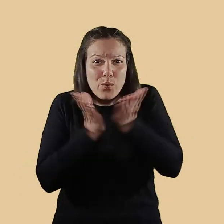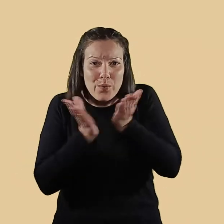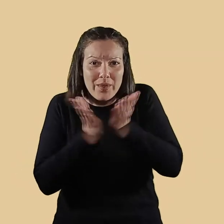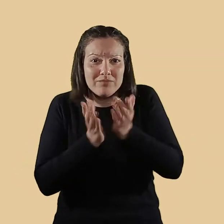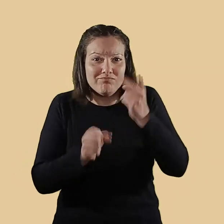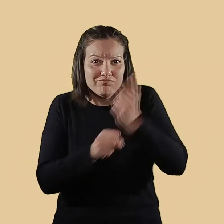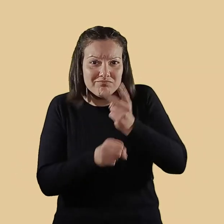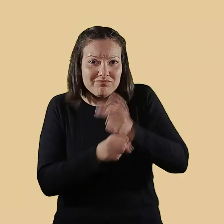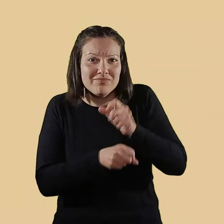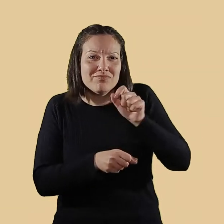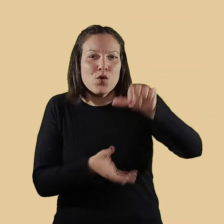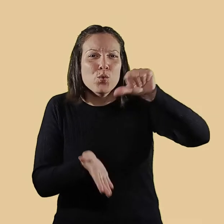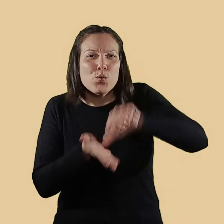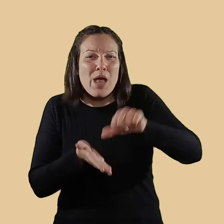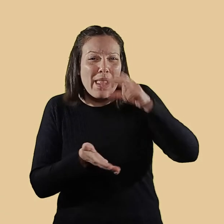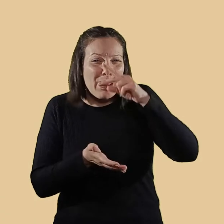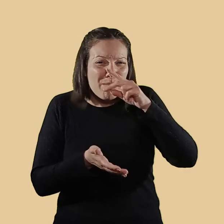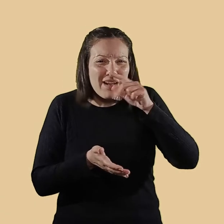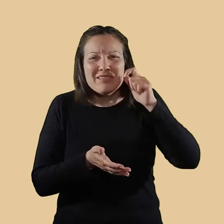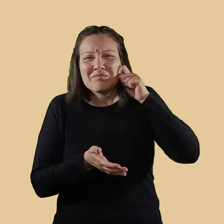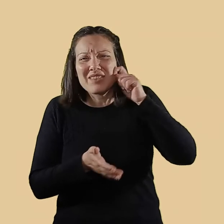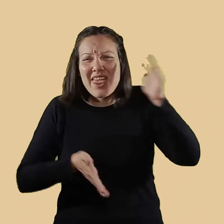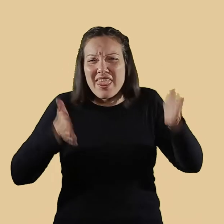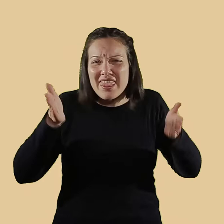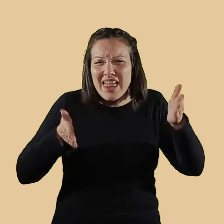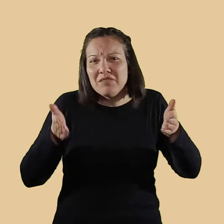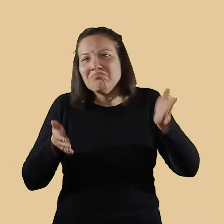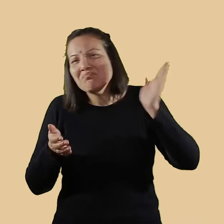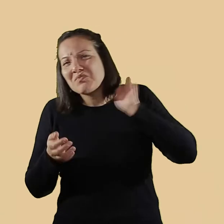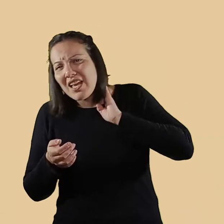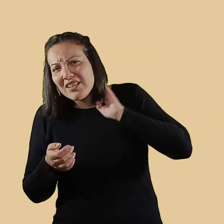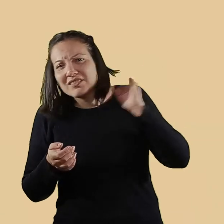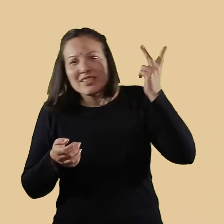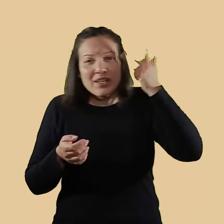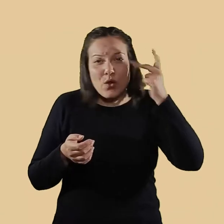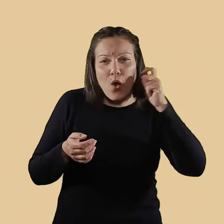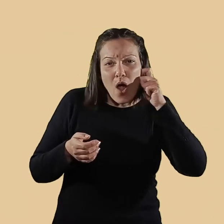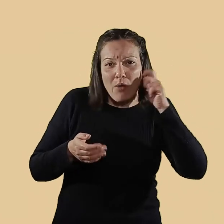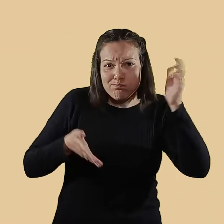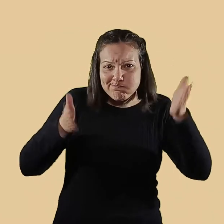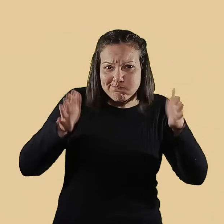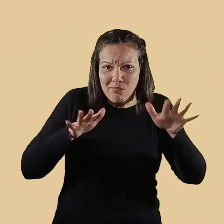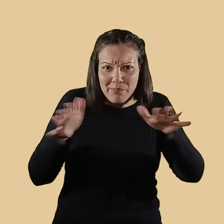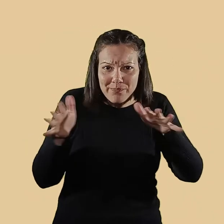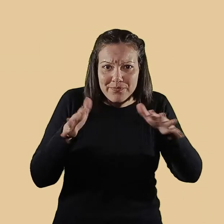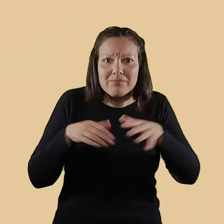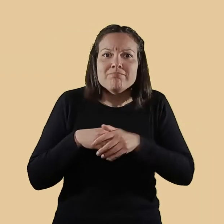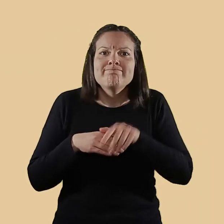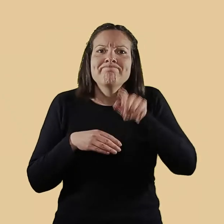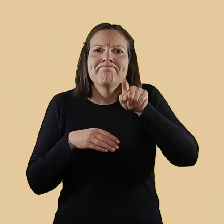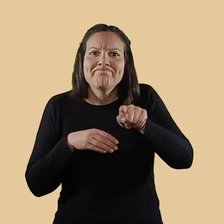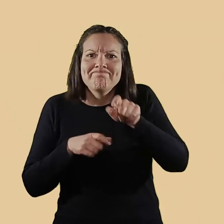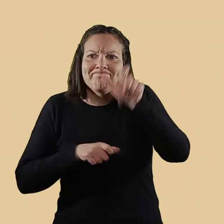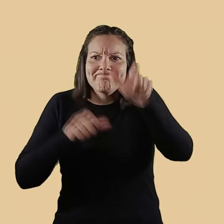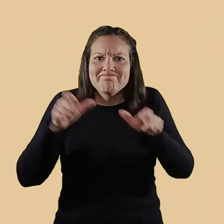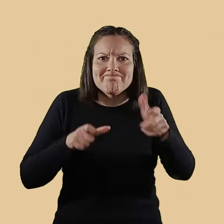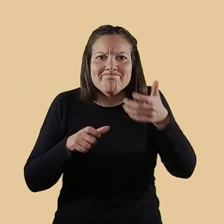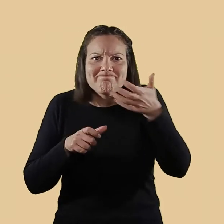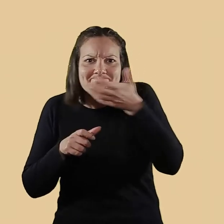Plata, que tenían entre 16 y 18 años, fueron secuestrados en un